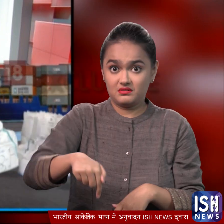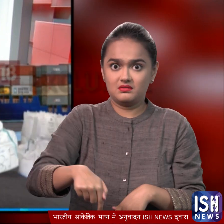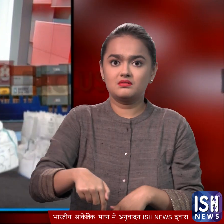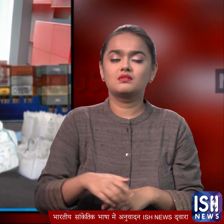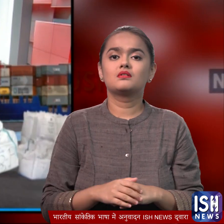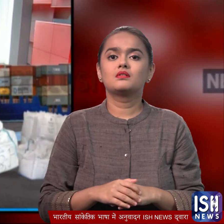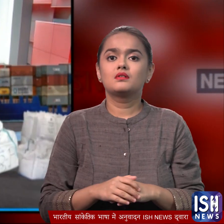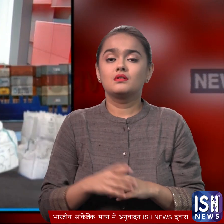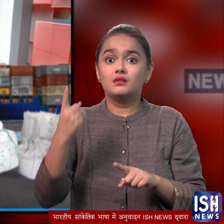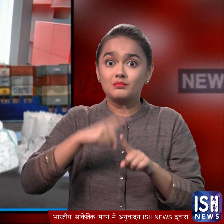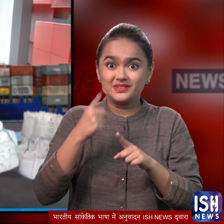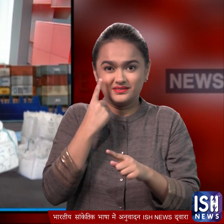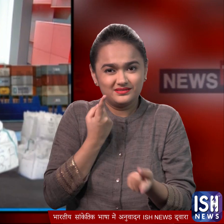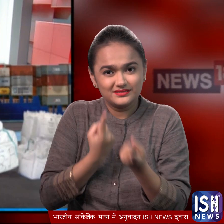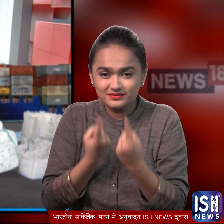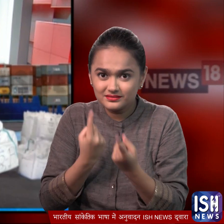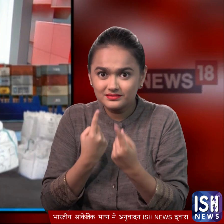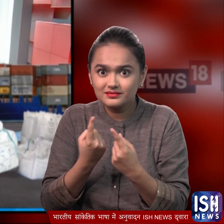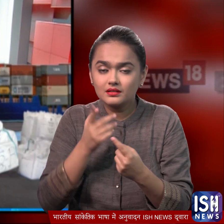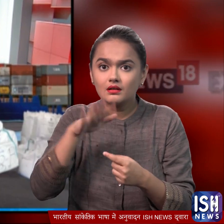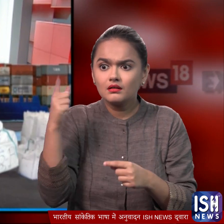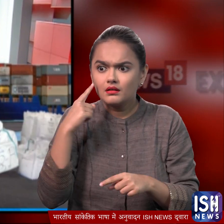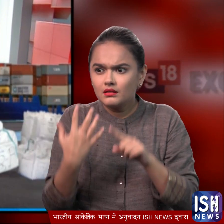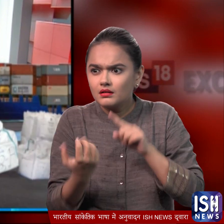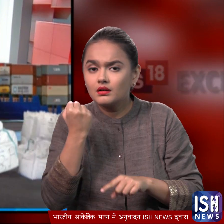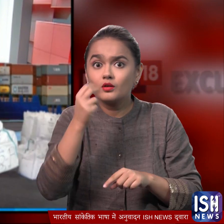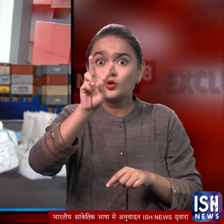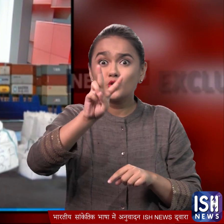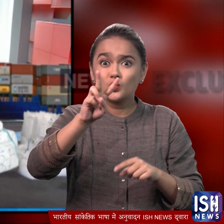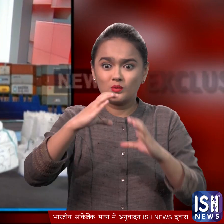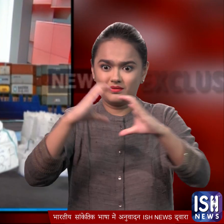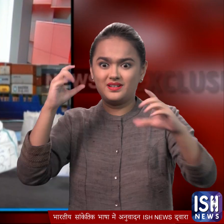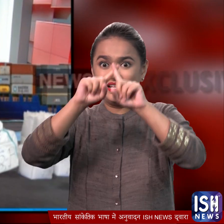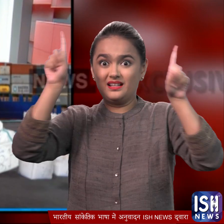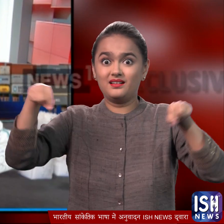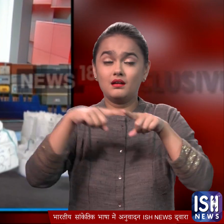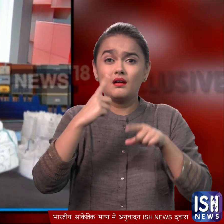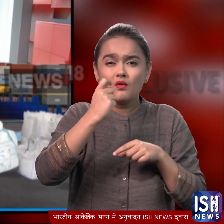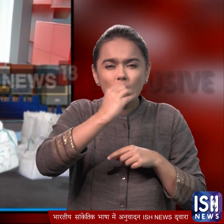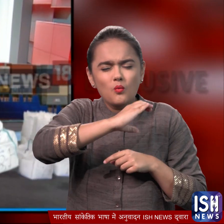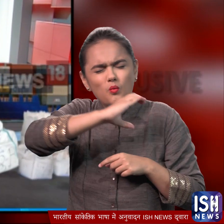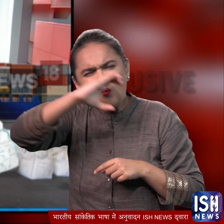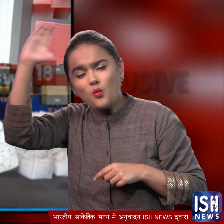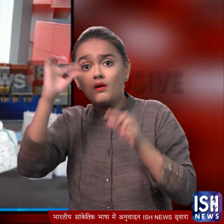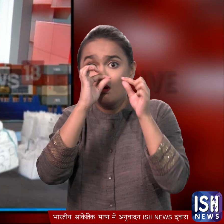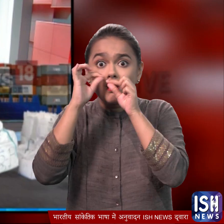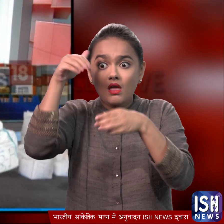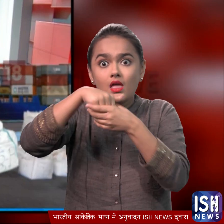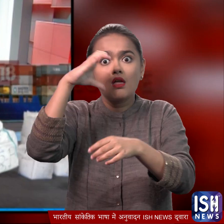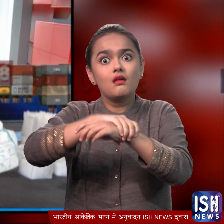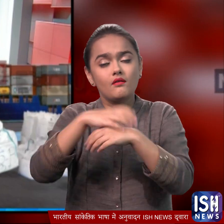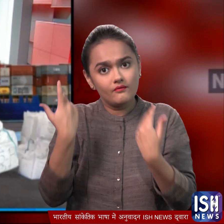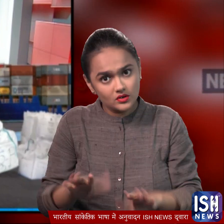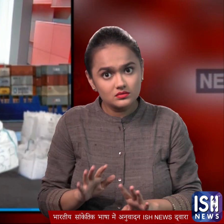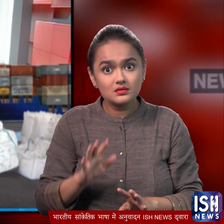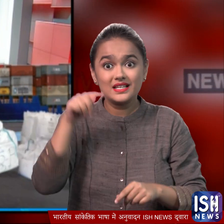इसे पकड़ा और जांच करने पर एजेंसी को वहां 2 कंटेनर से करोड़ों के ड्रग्स बरामद